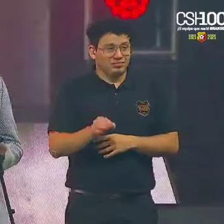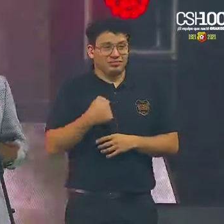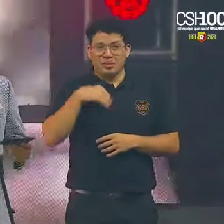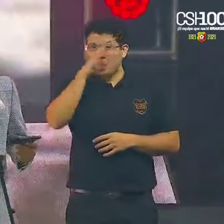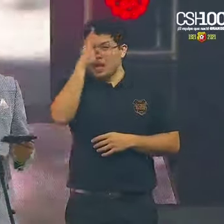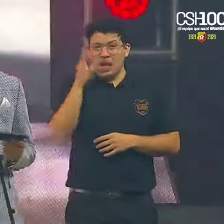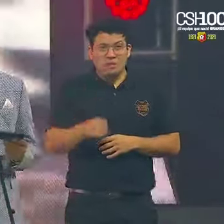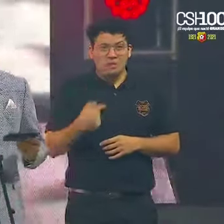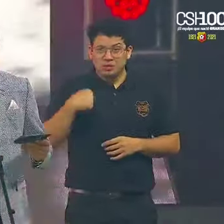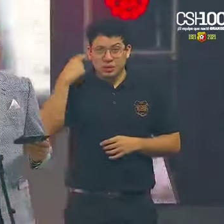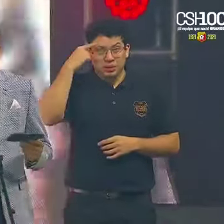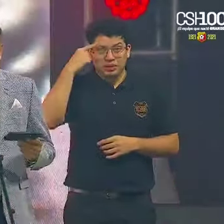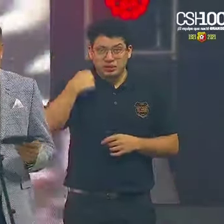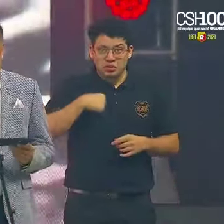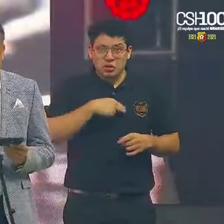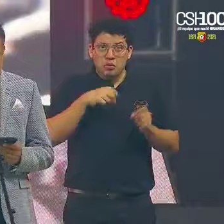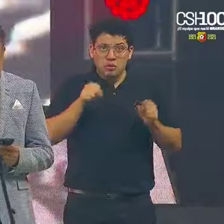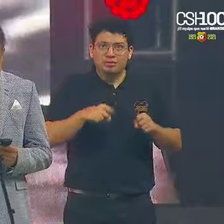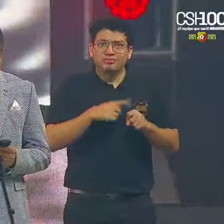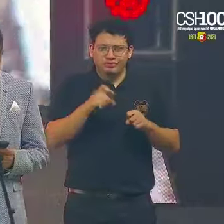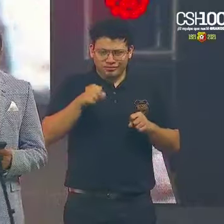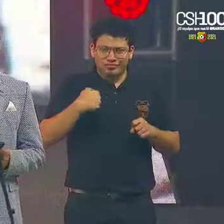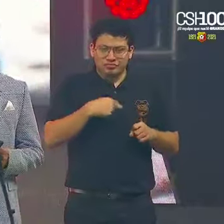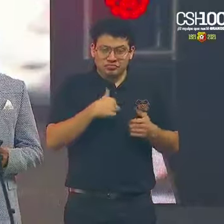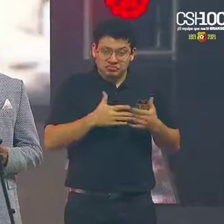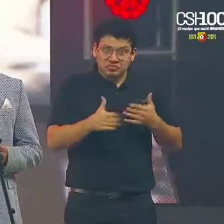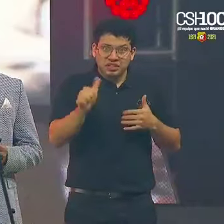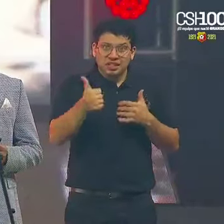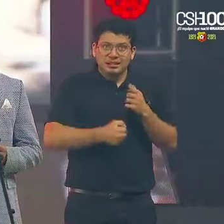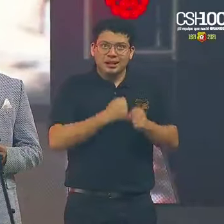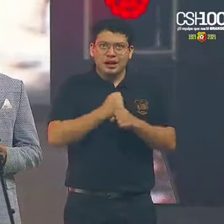eso era, pero sí lo logramos en esta década.